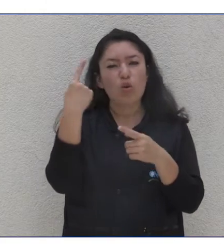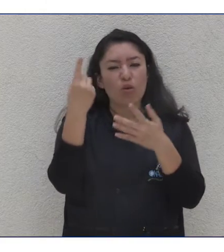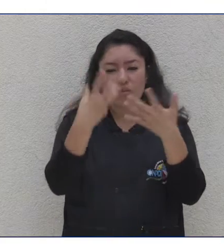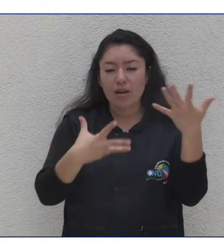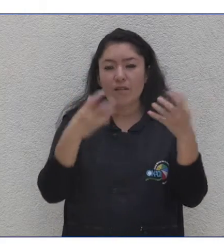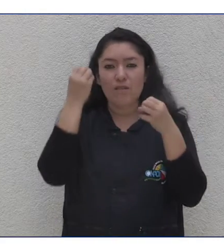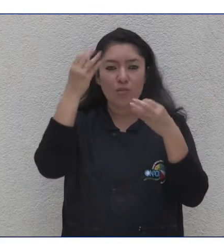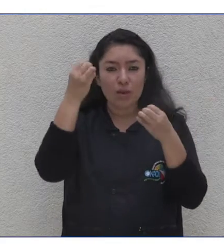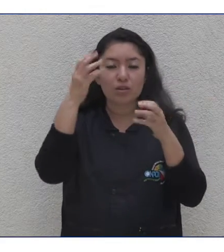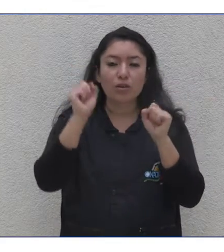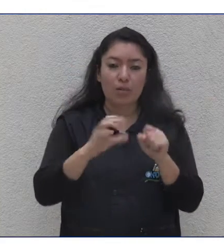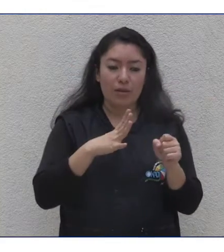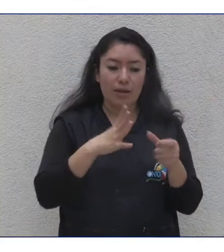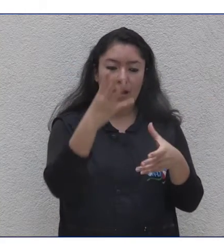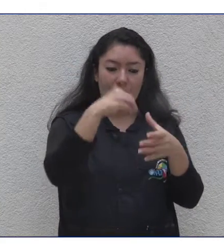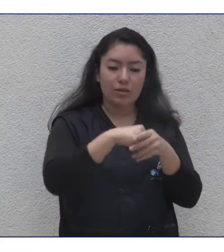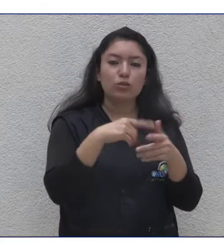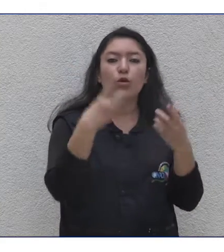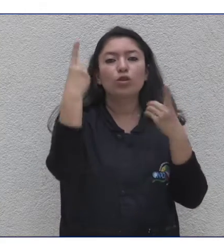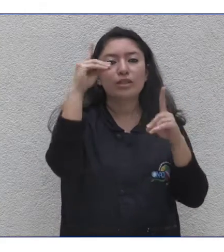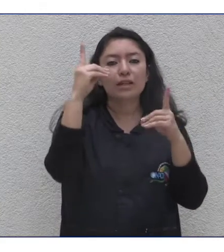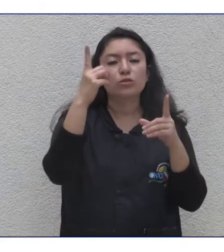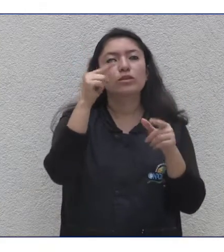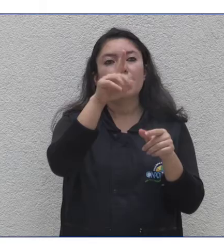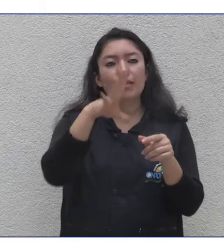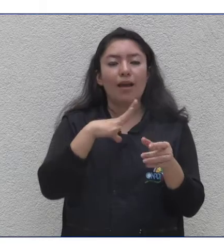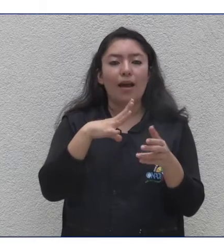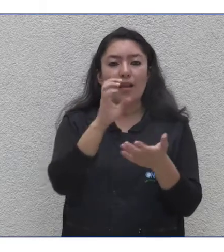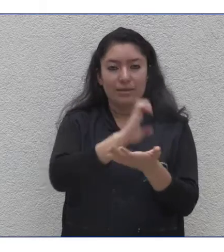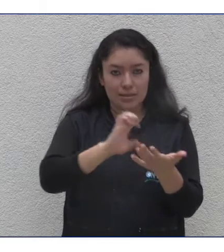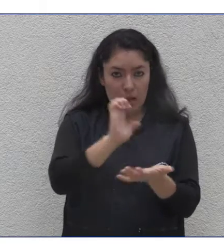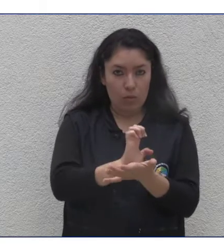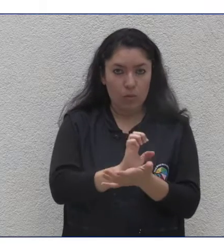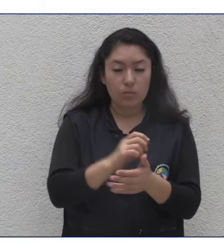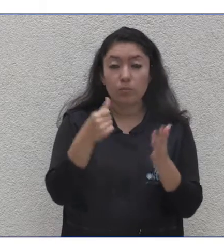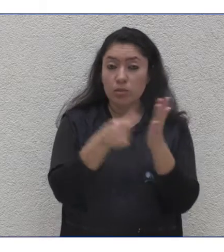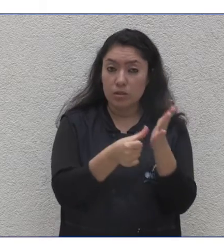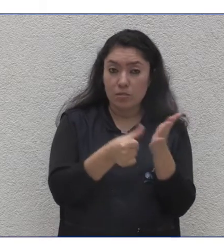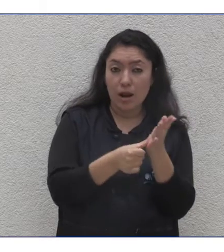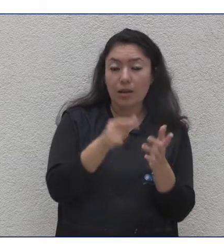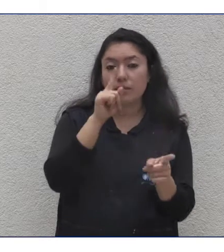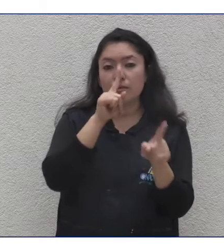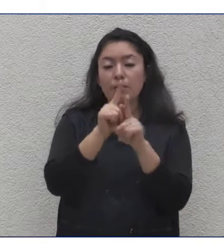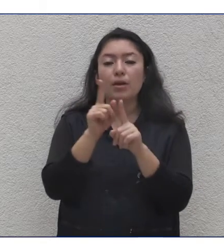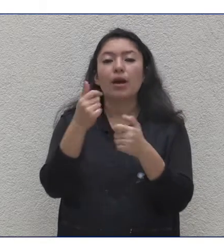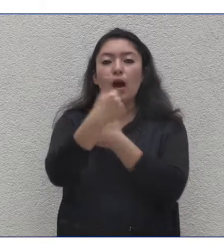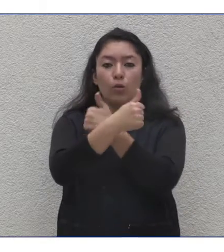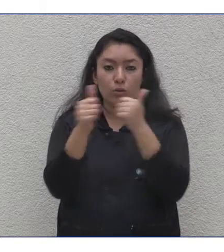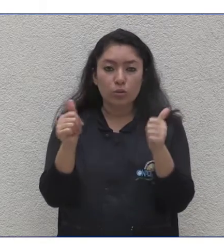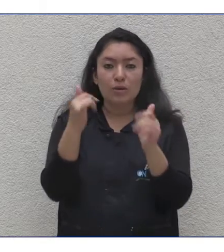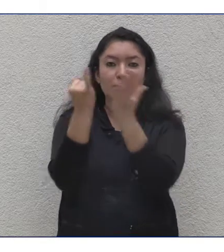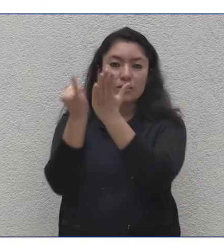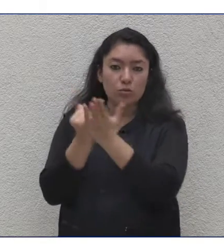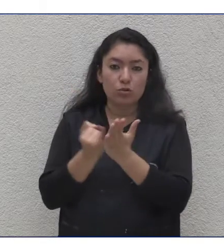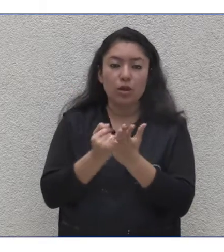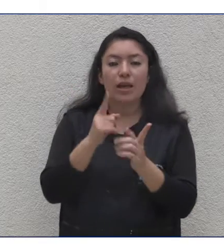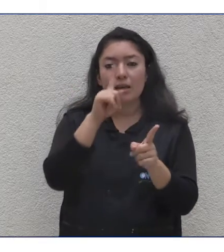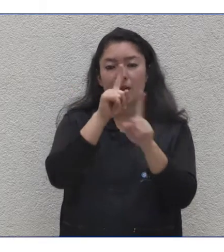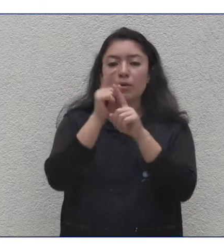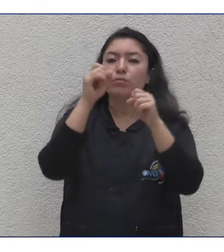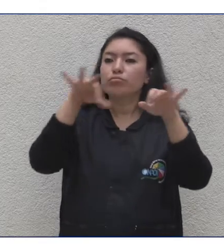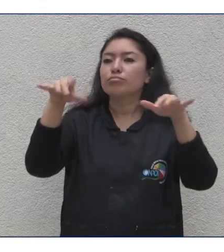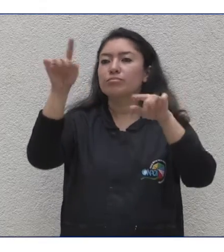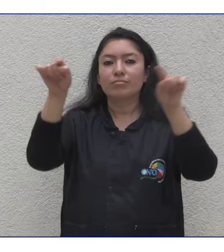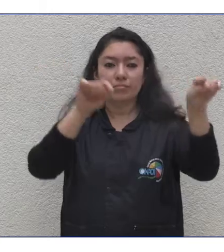almacenamiento de datos que se encuentren en los organismos del Estado, municipalidades, instituciones autónomas y